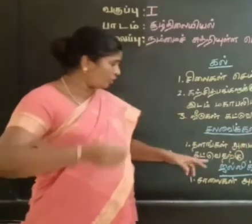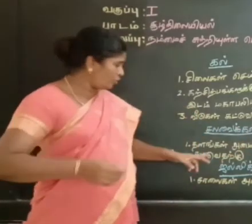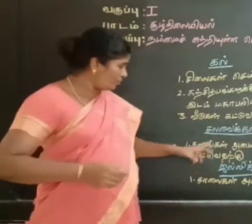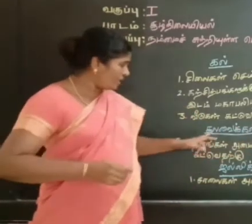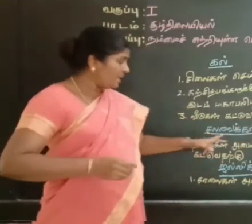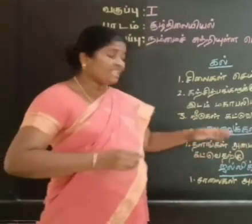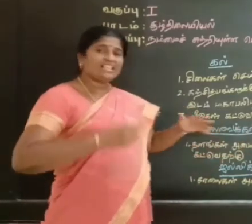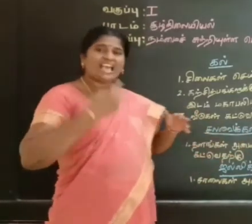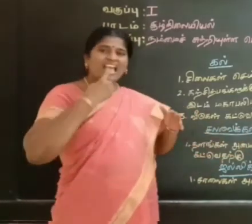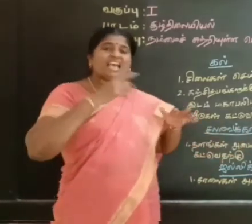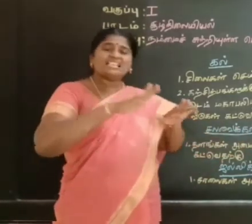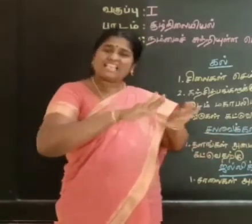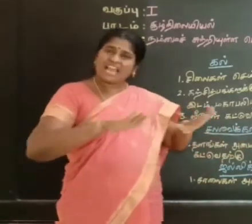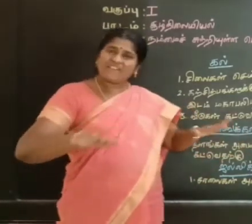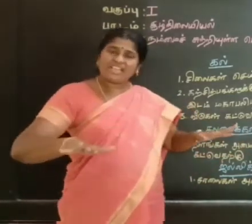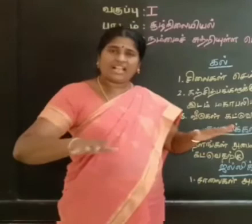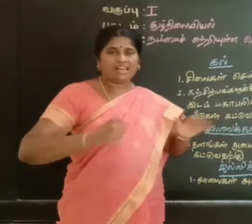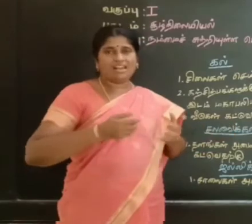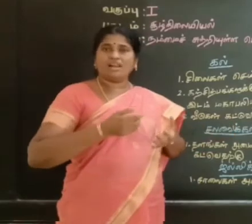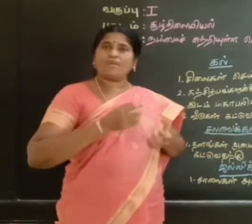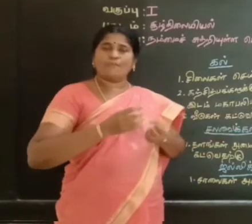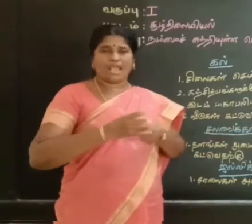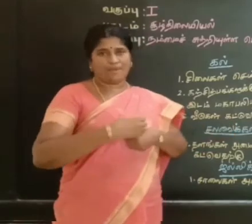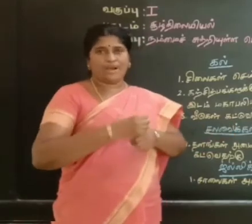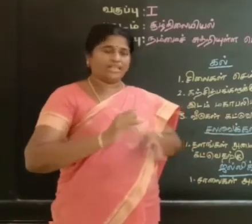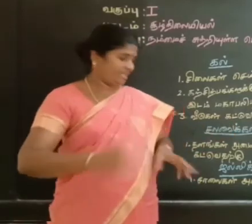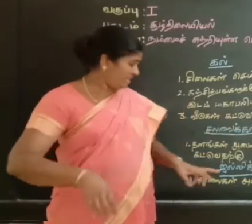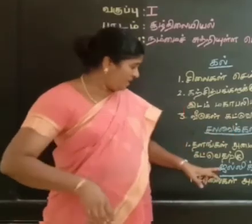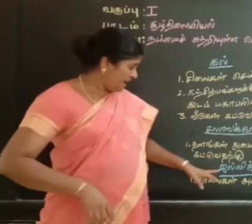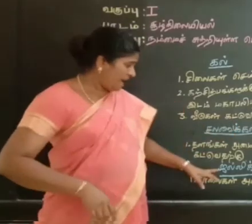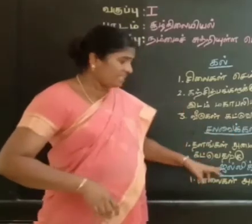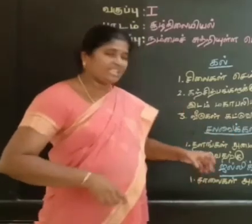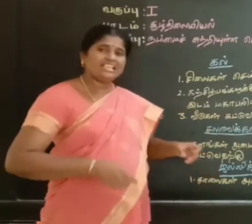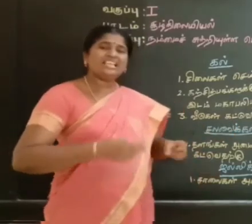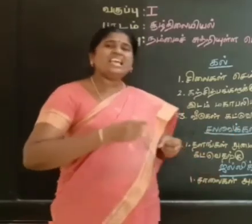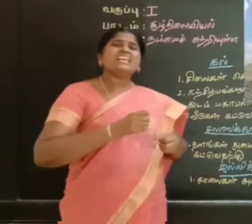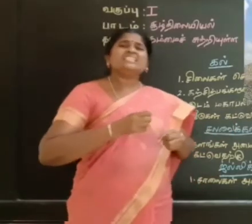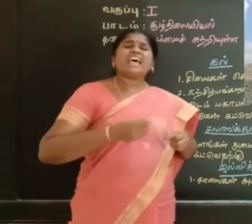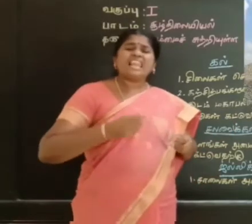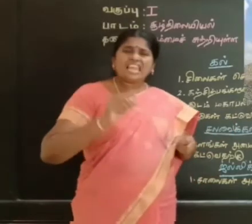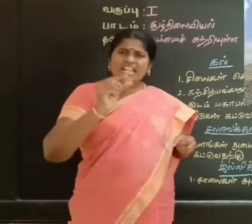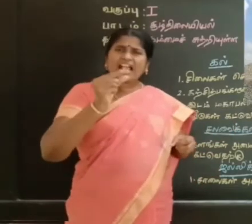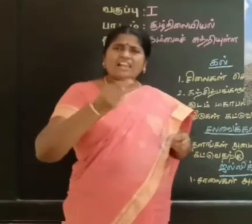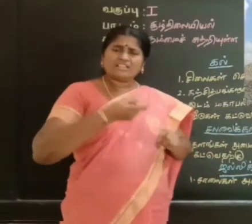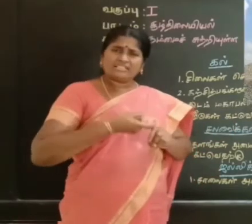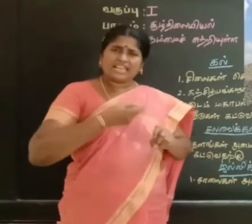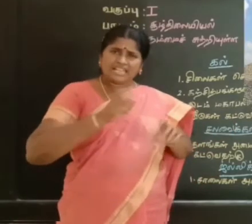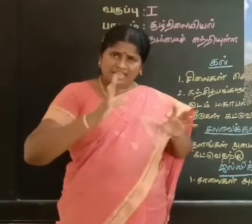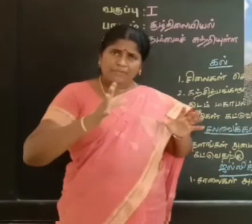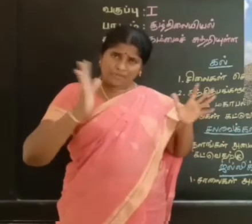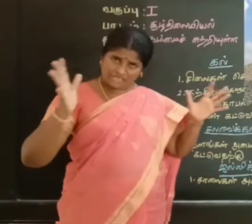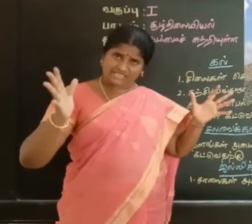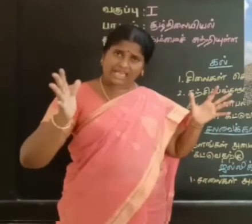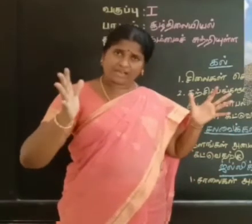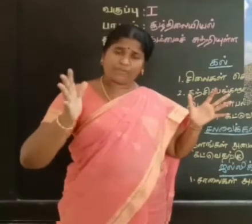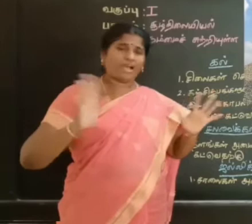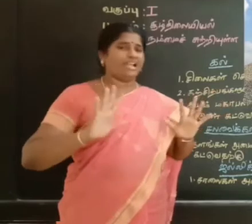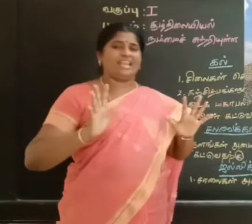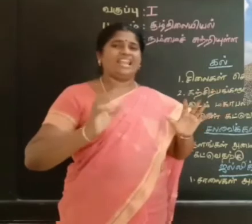கட்டுவதற்கும் இந்த சலவைக்கல் பயன்படுது. அடுத்து ஜல்லிக்கல். ஜல்லிக்கல் எப்படி பெருசா இருக்குமா? இல்லை,